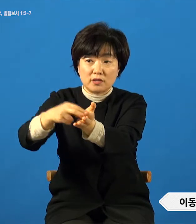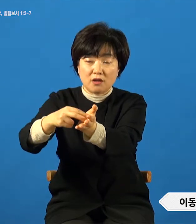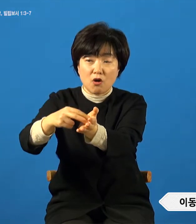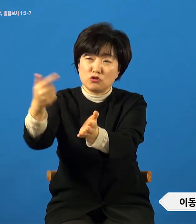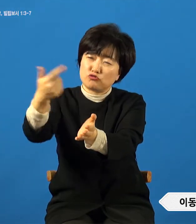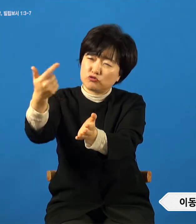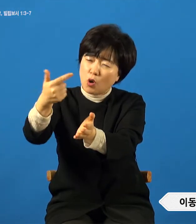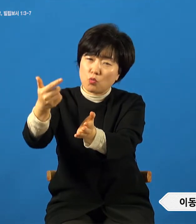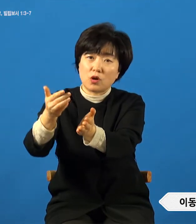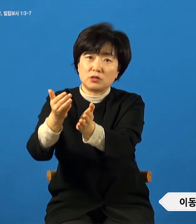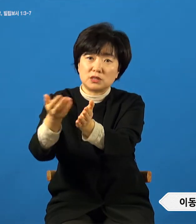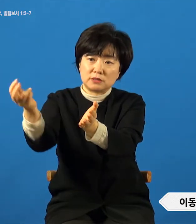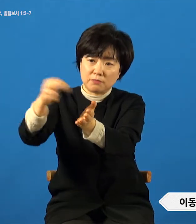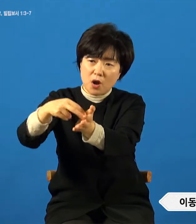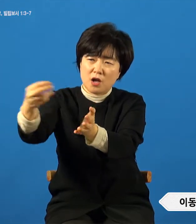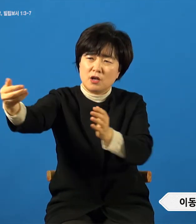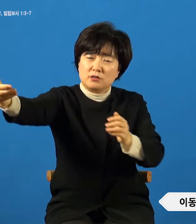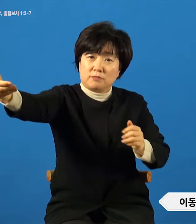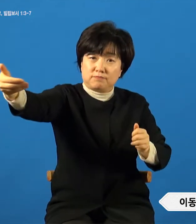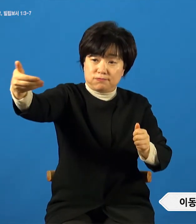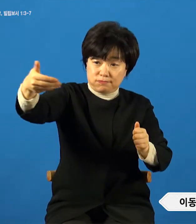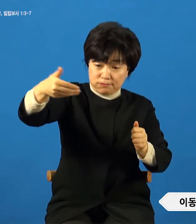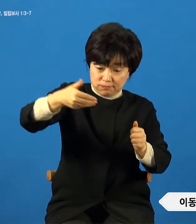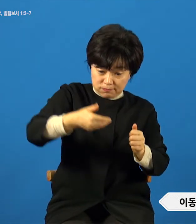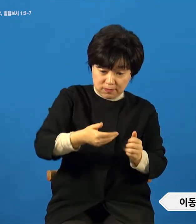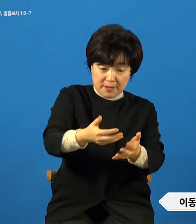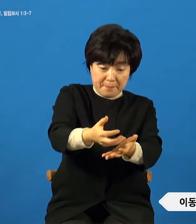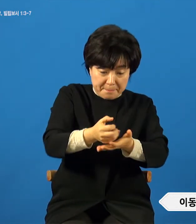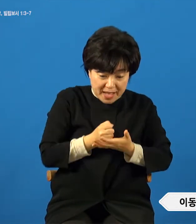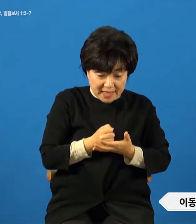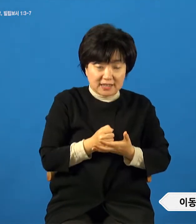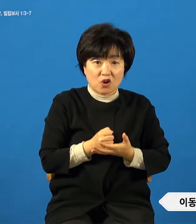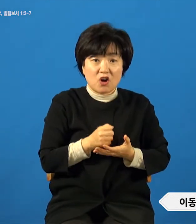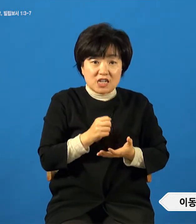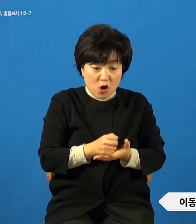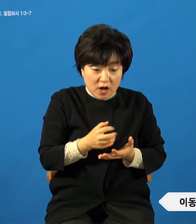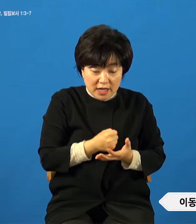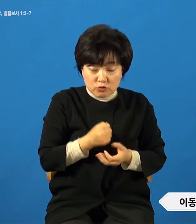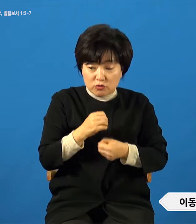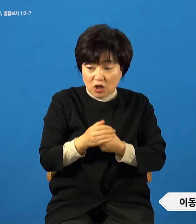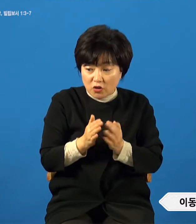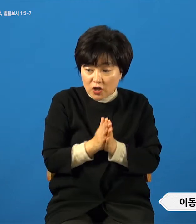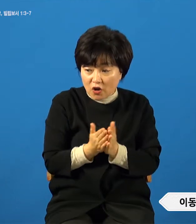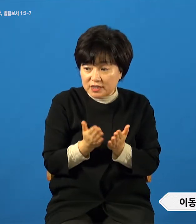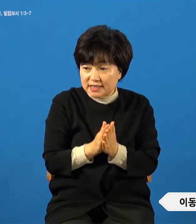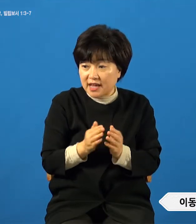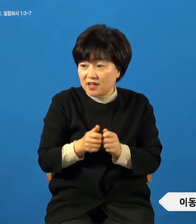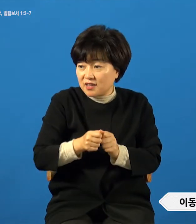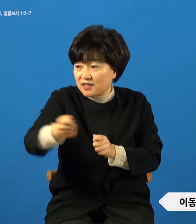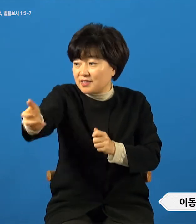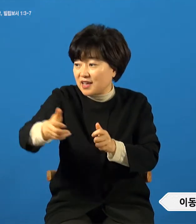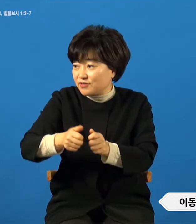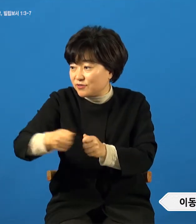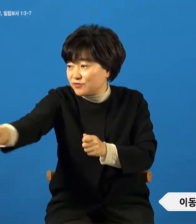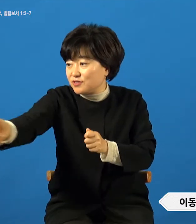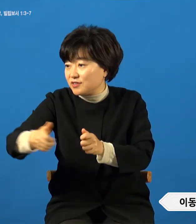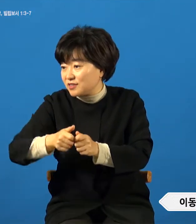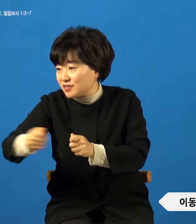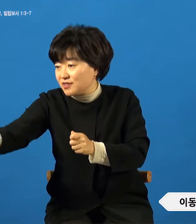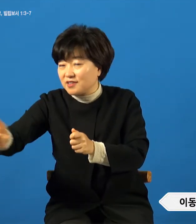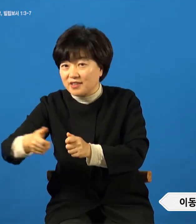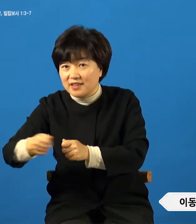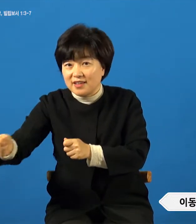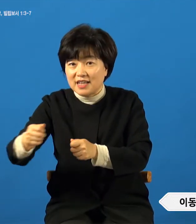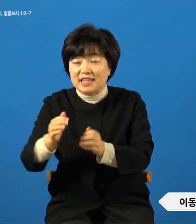가지고 본격적으로 사람들에게 나누어 주며 전도하는 일. 그래서 이런 사람을 그 당시에 권서인,